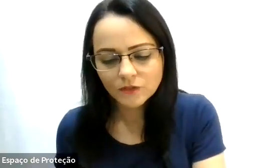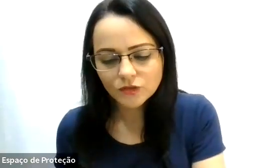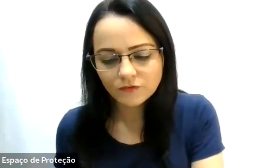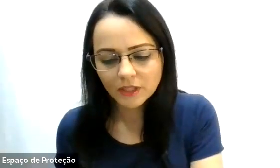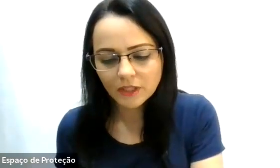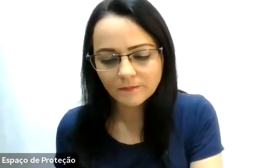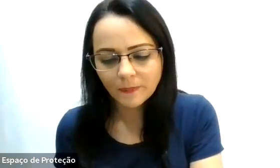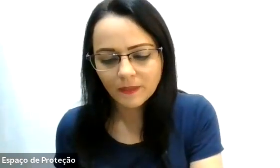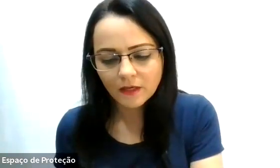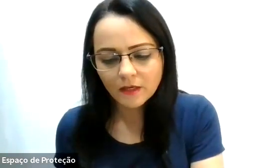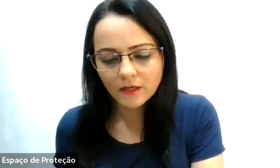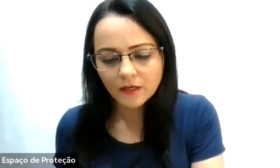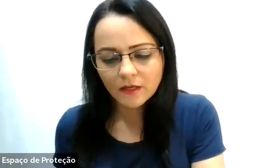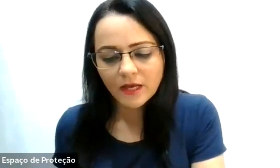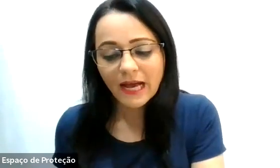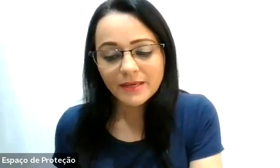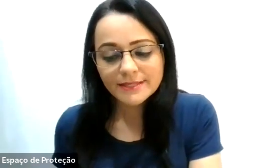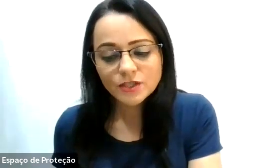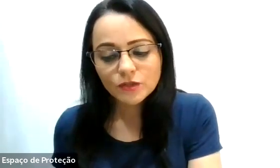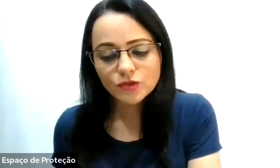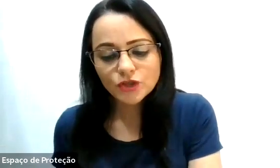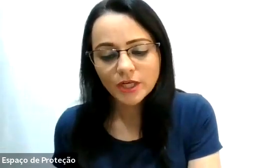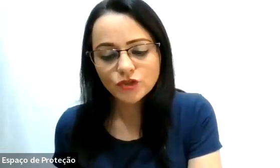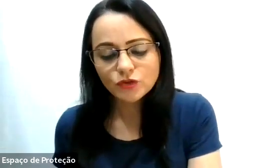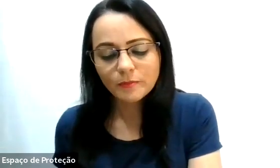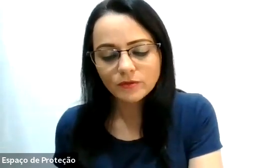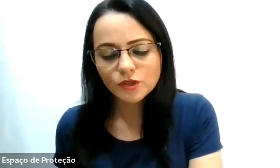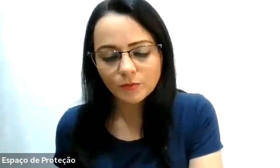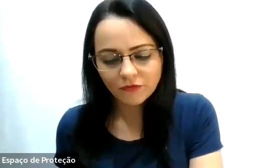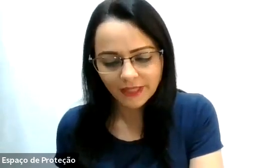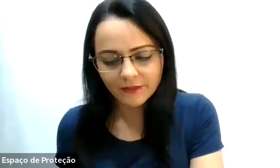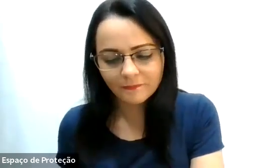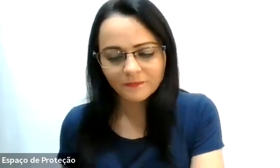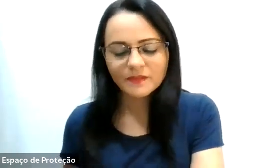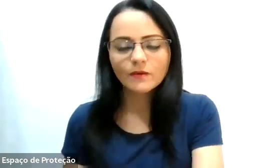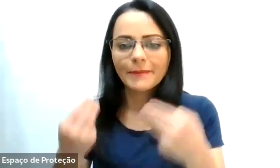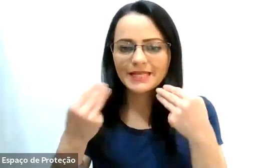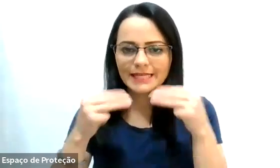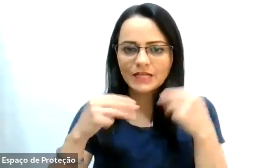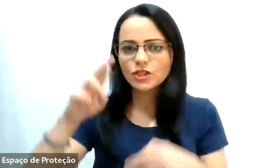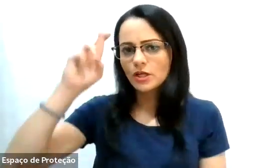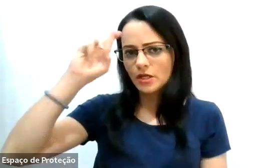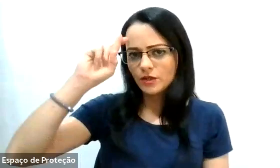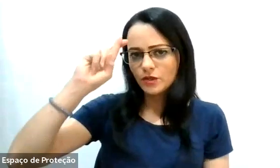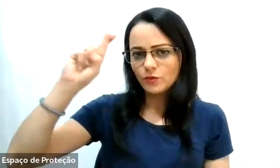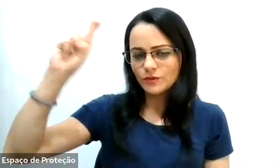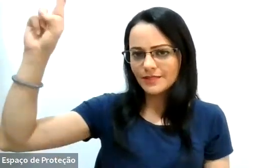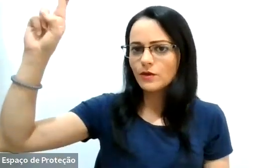deixa eu ver aqui, a mensagem que o Senhor tinha dito pelo seu profeta. Então, a mensagem que o